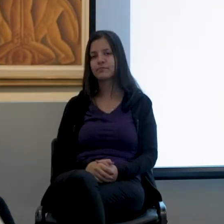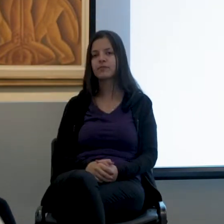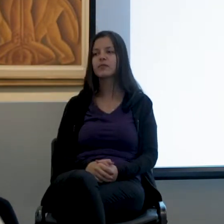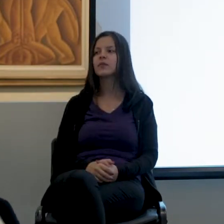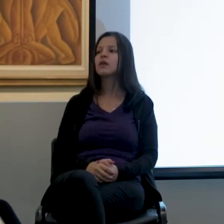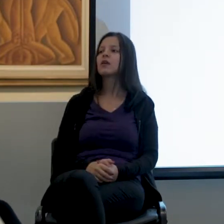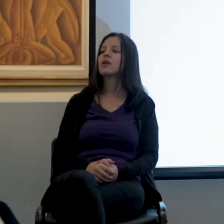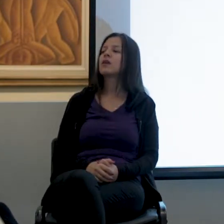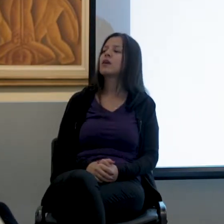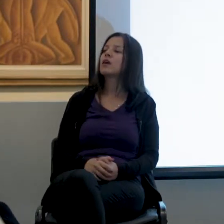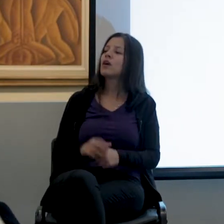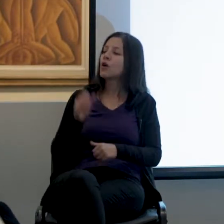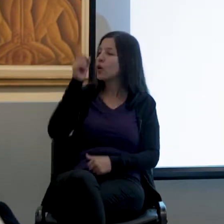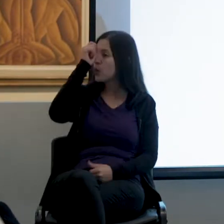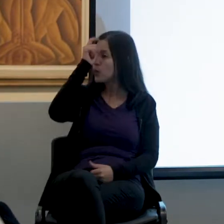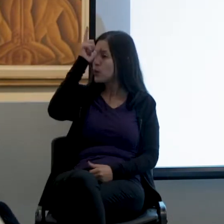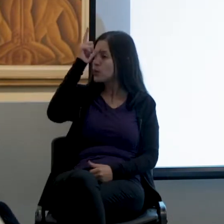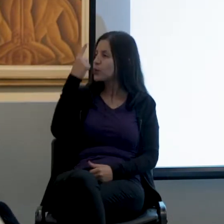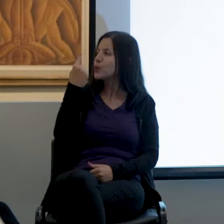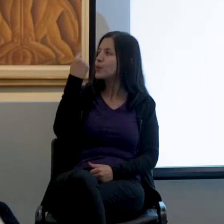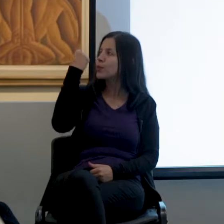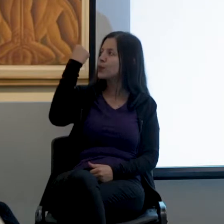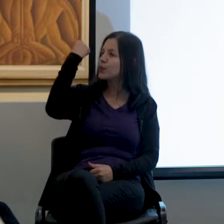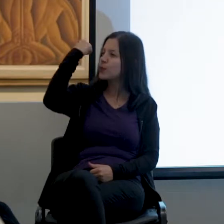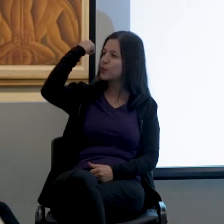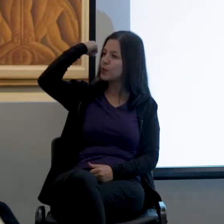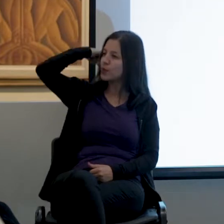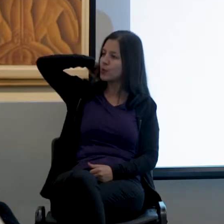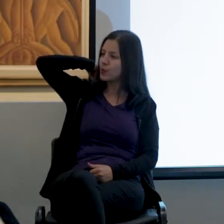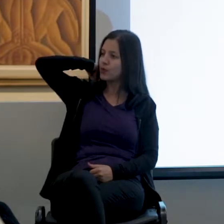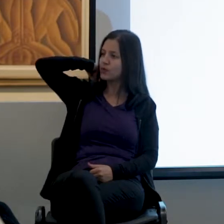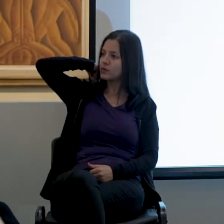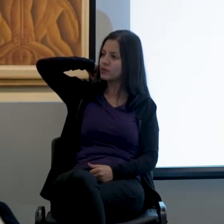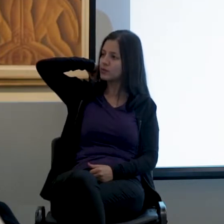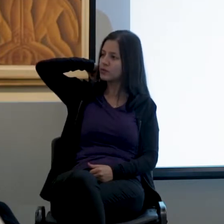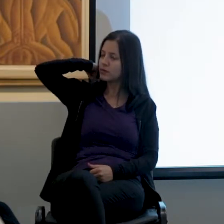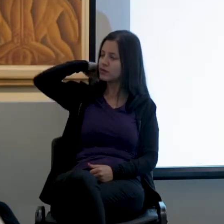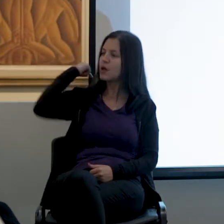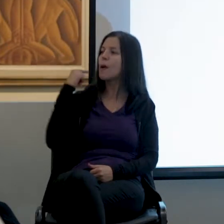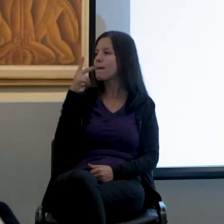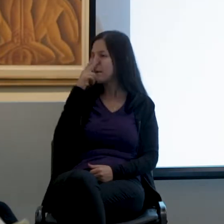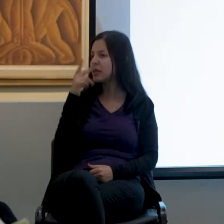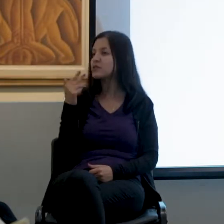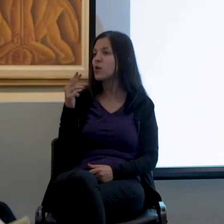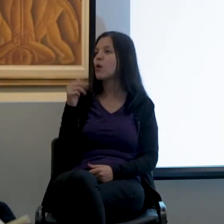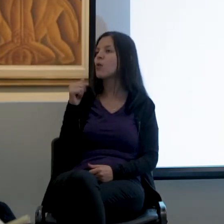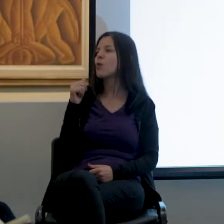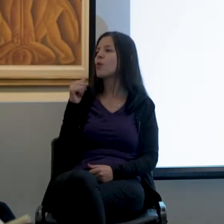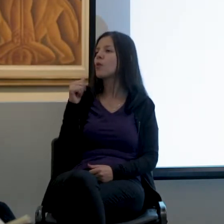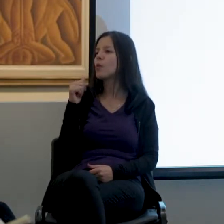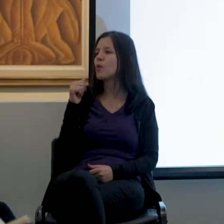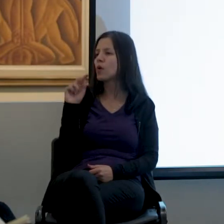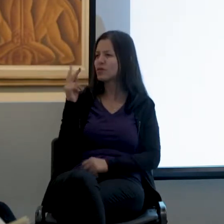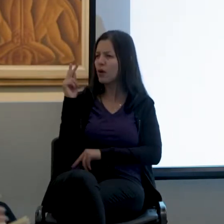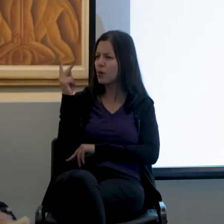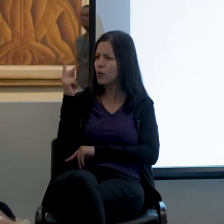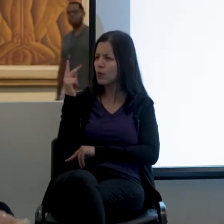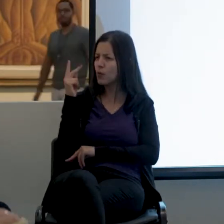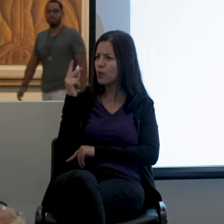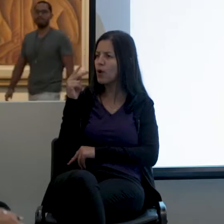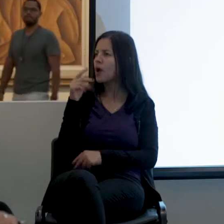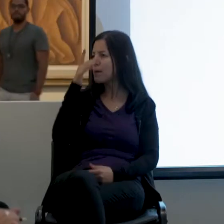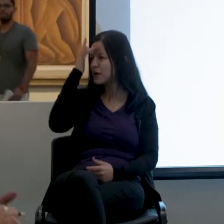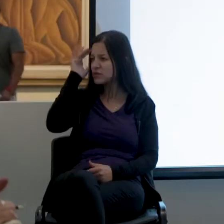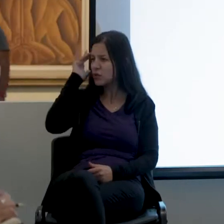Cultura de raiz, né? Fala hoje. Meus filhos falam raiz. Você trouxe a raiz, pai. Parece o hotel, parece um